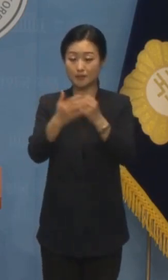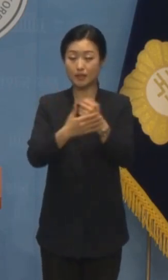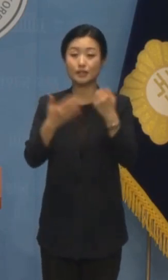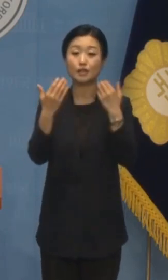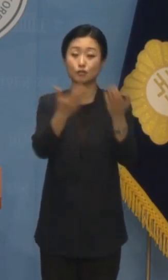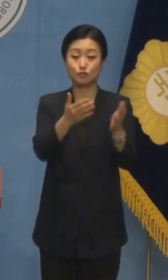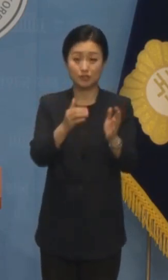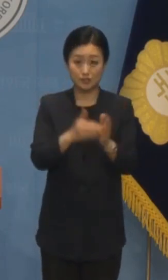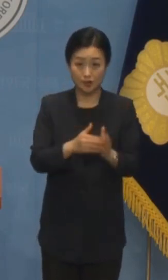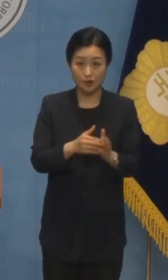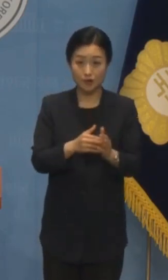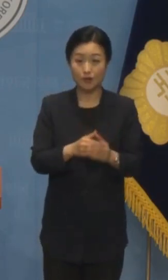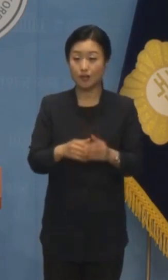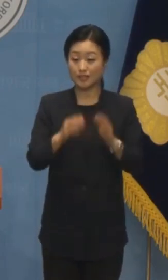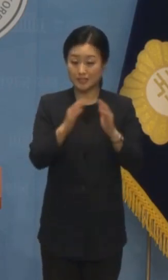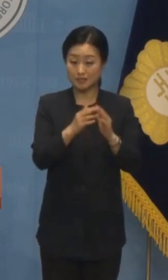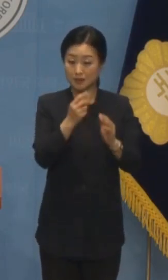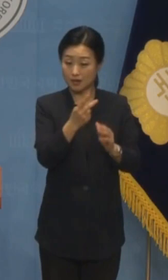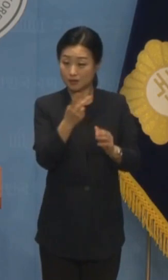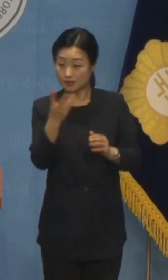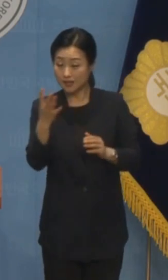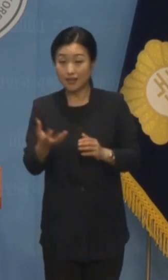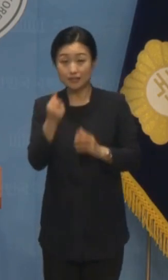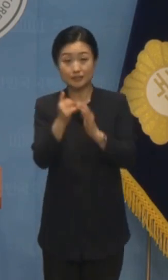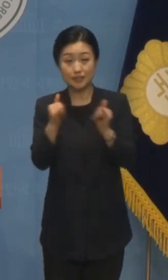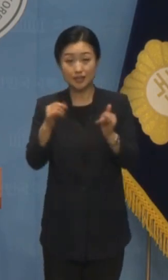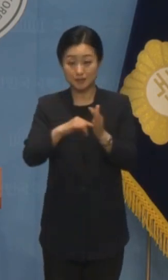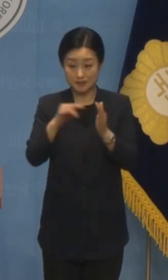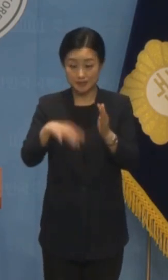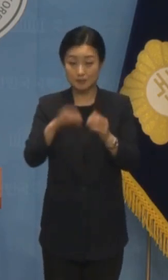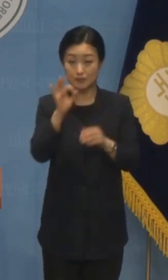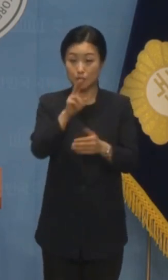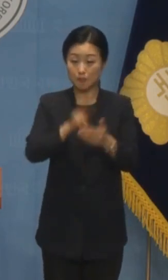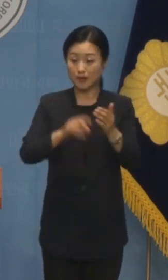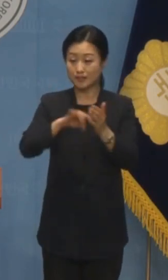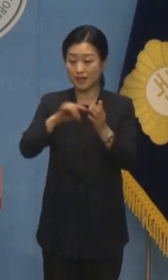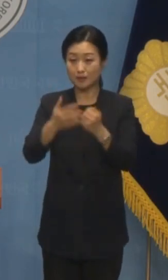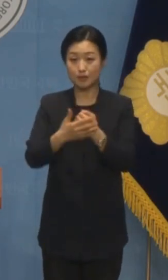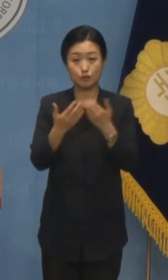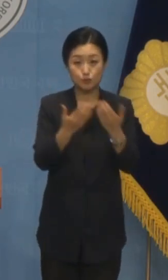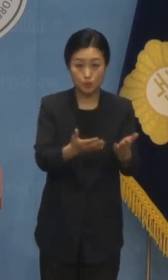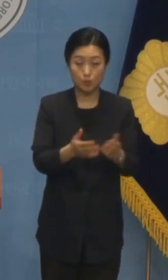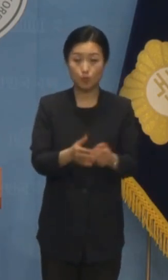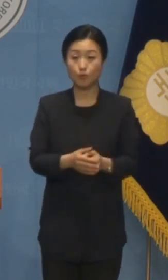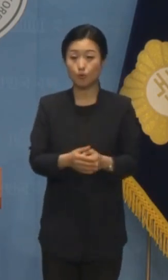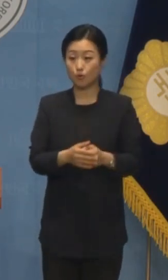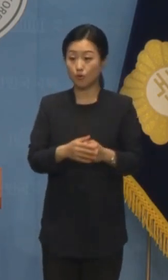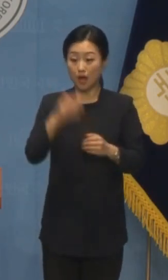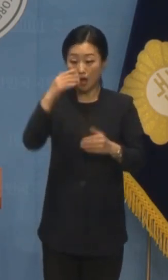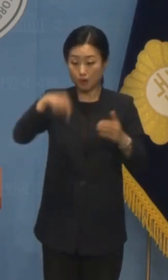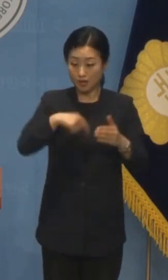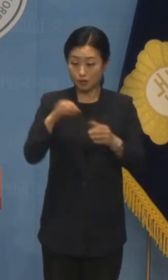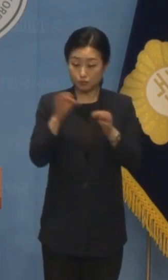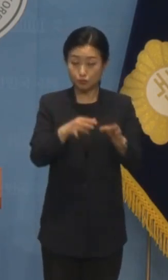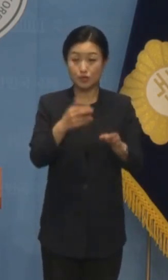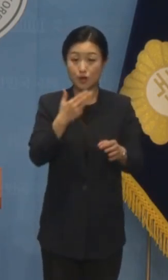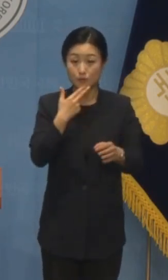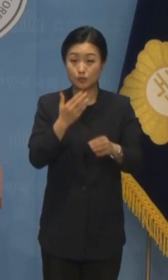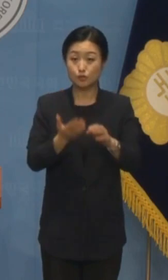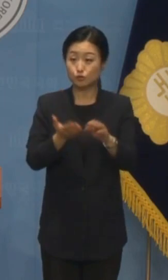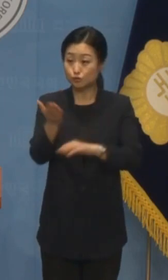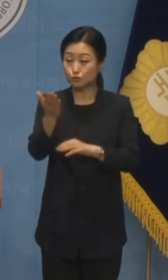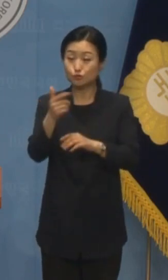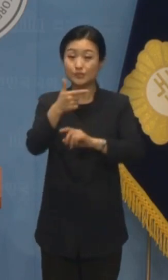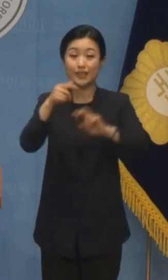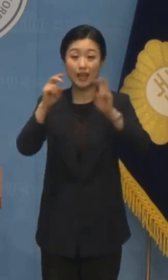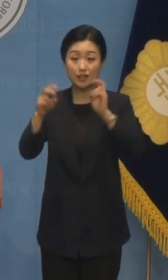일이었습니다. 두 채, 세 채, 네 채 가진 다주택자의 양도소득세도 깎아줬고요. 국내 투자에 아무 효과 없는 것으로 판명된 수출재벌 대기업에